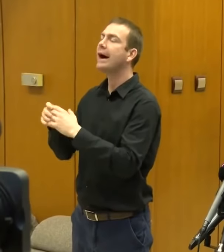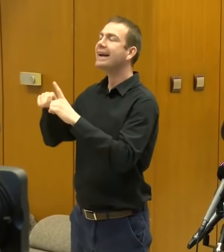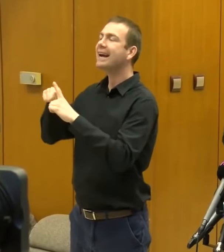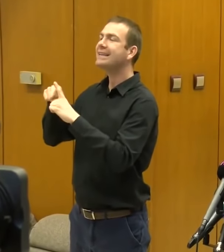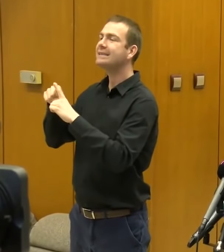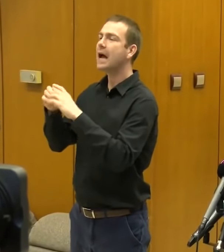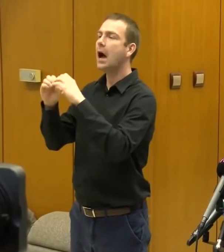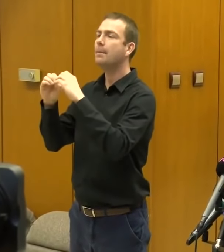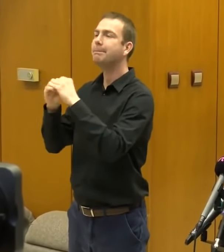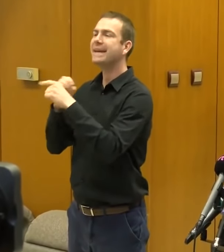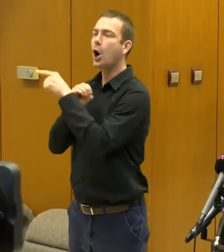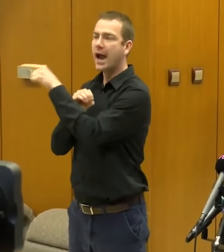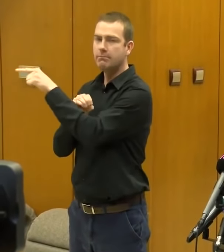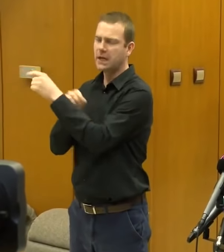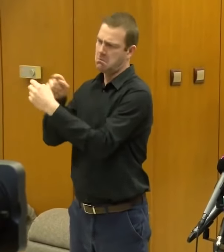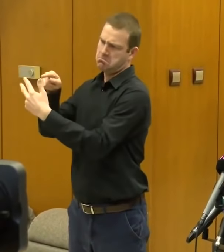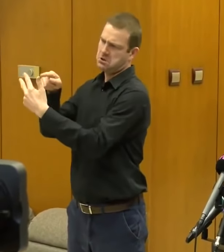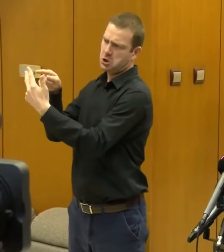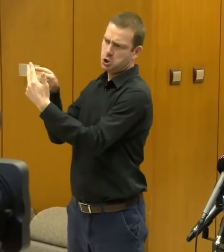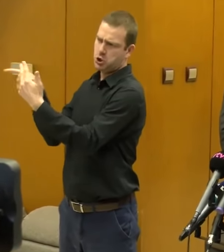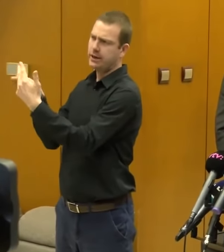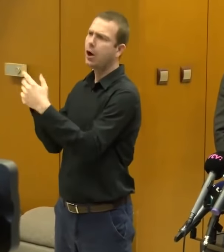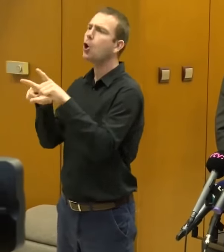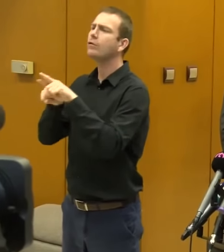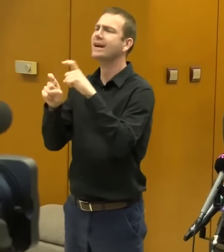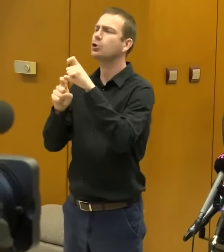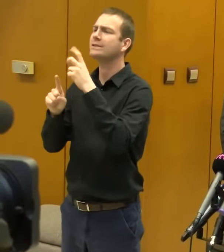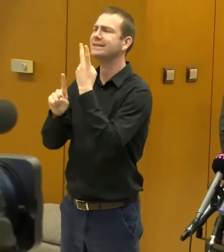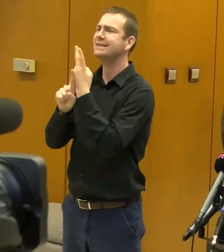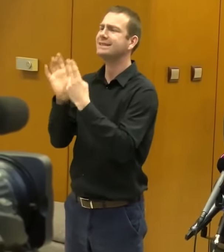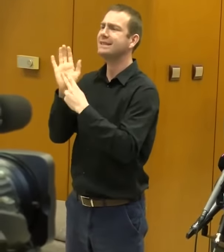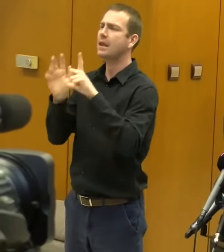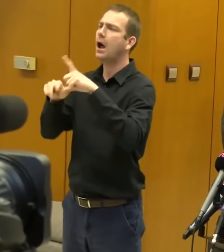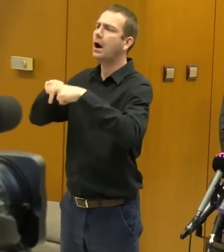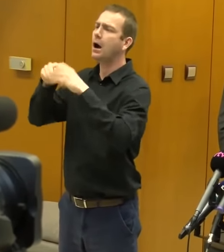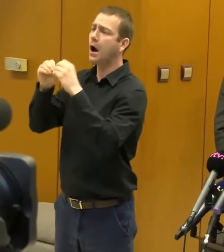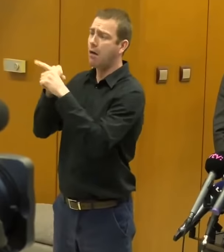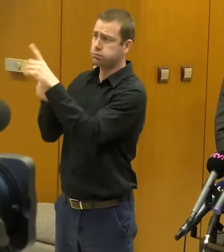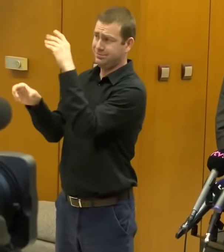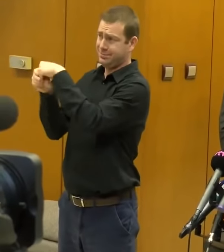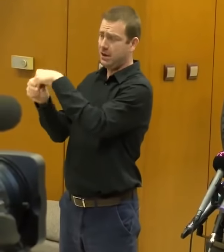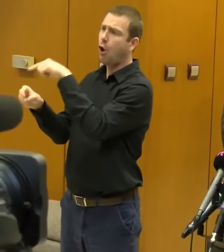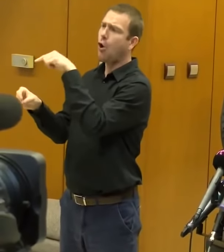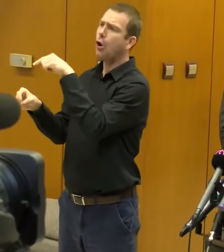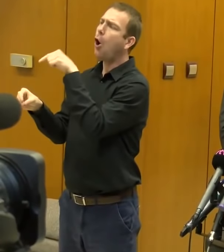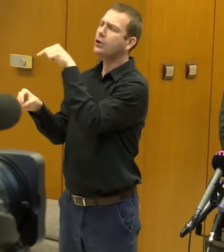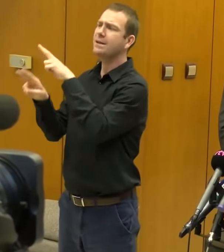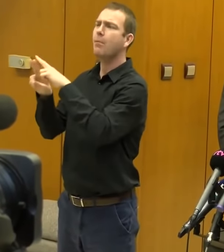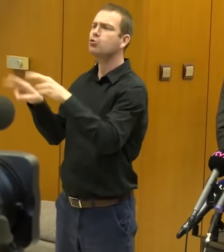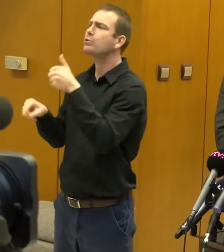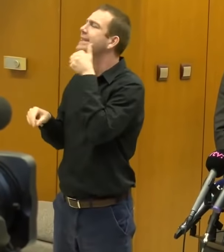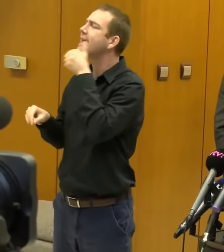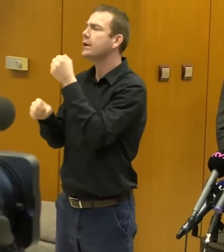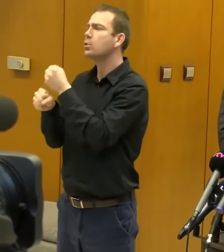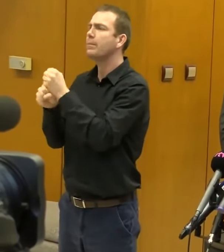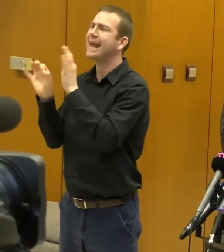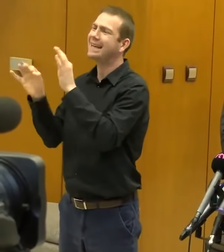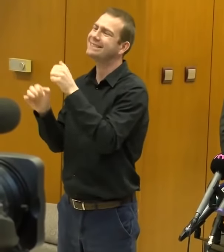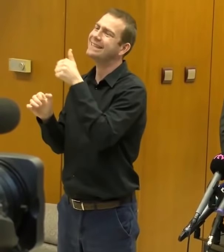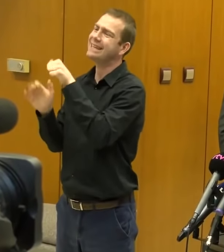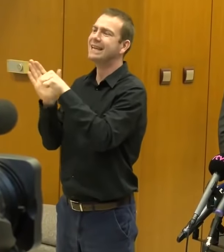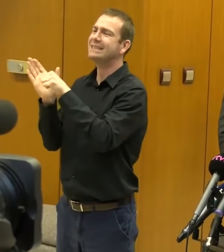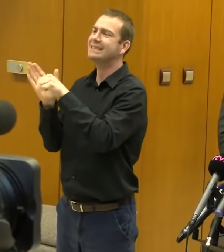si... Ako? Sinla. Môže byť. Tak kapacita týchto zariadení je približne 1000. Plus sme identifikovali, že približne